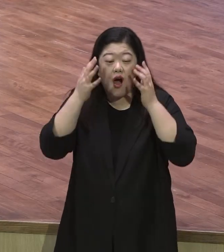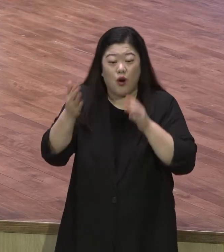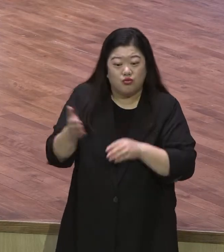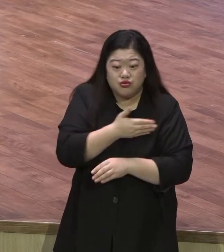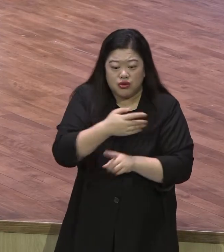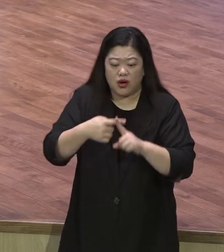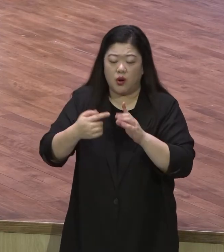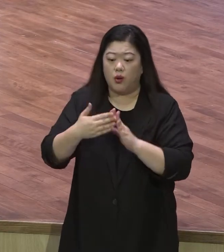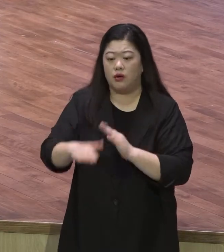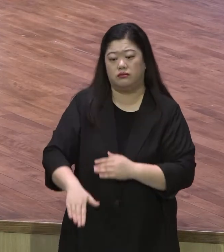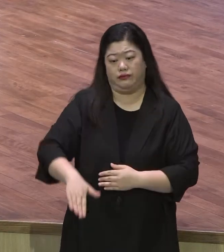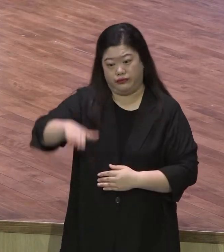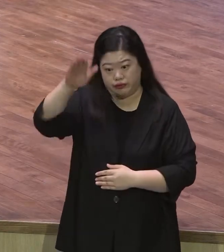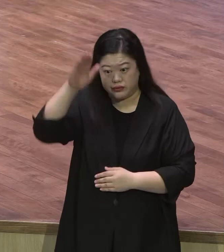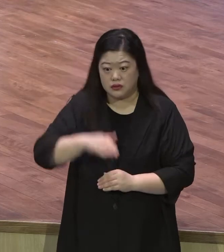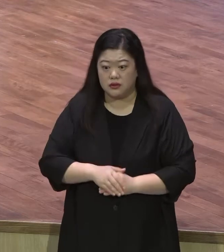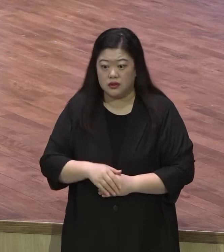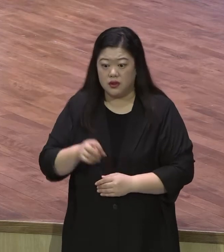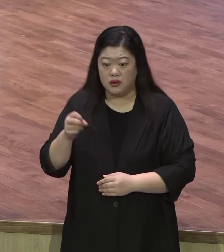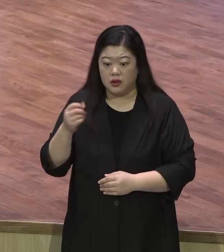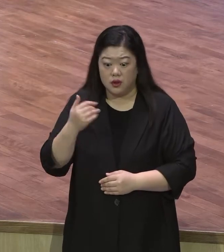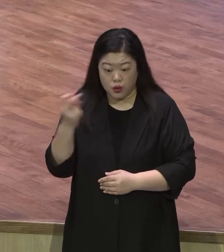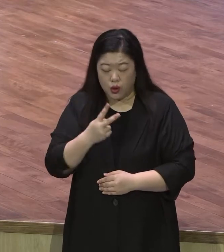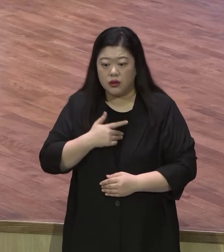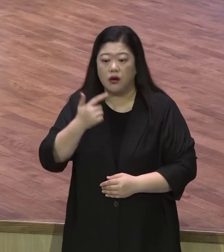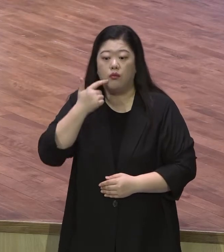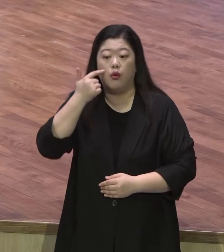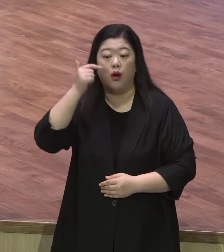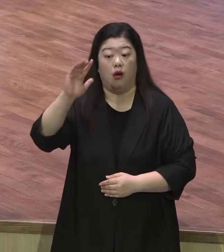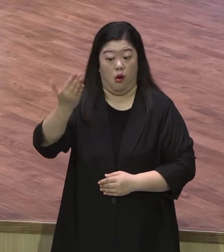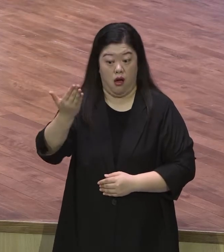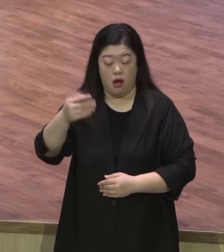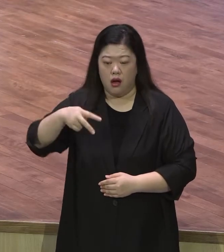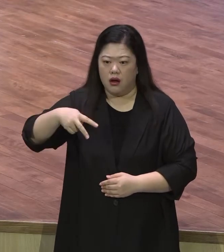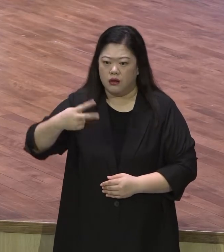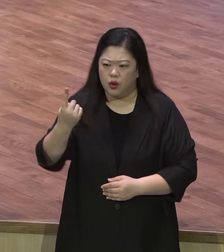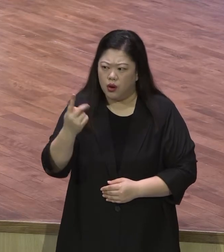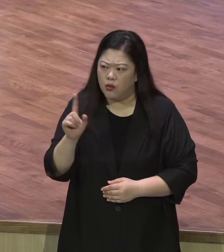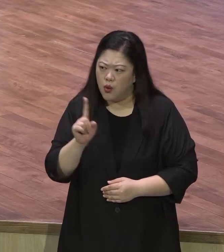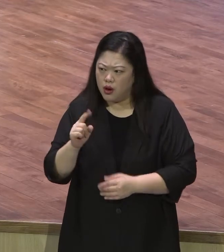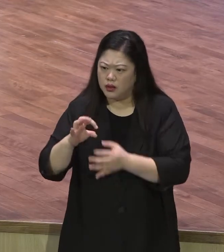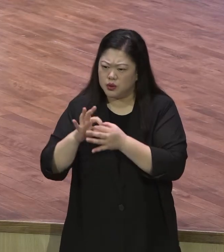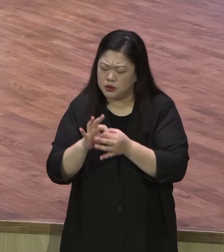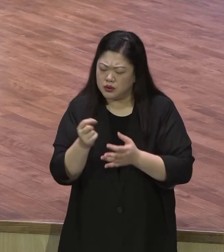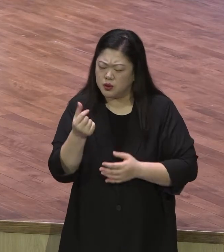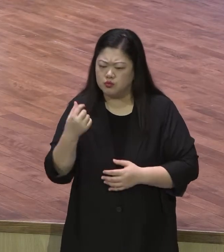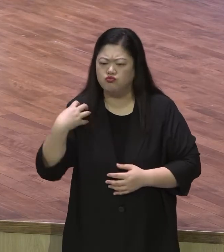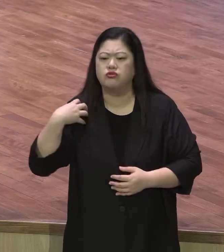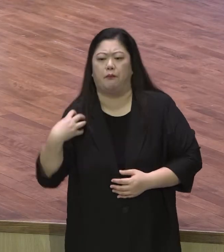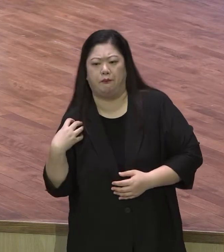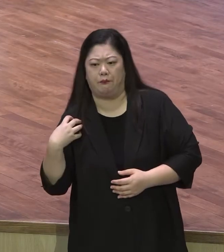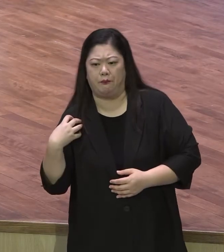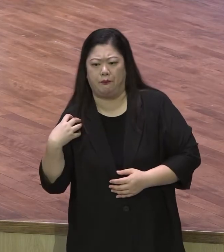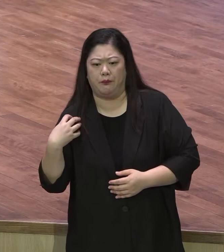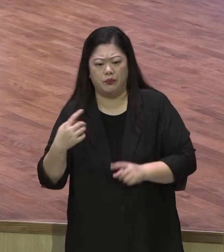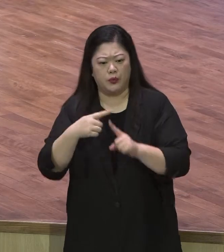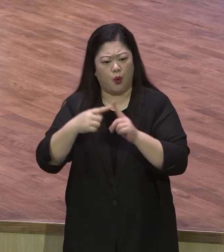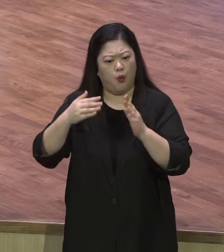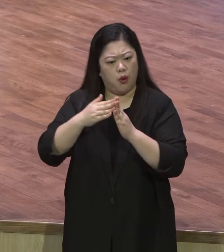목회를 하면서도 날 눌렸어요. 뭔가 막 큰 부담되고 그렇게 눌렸는데